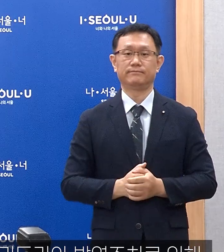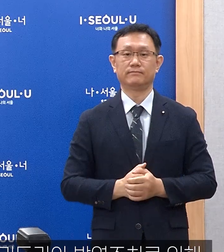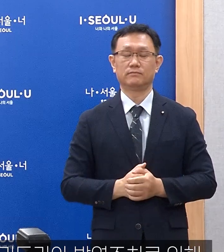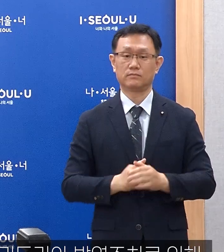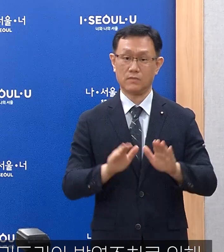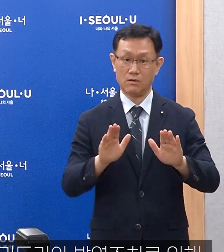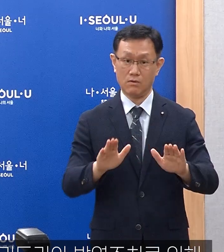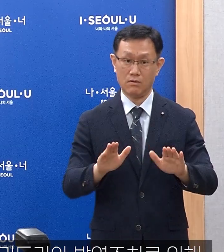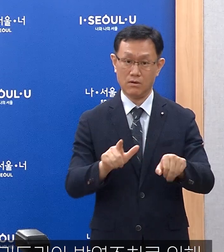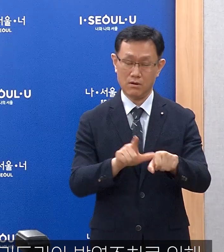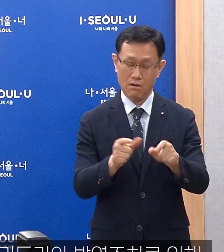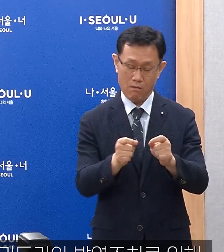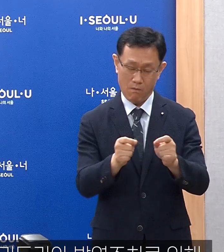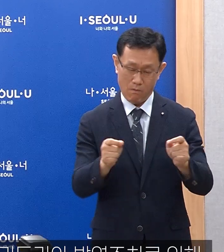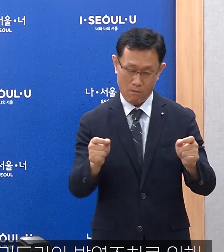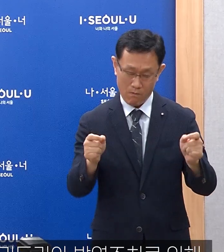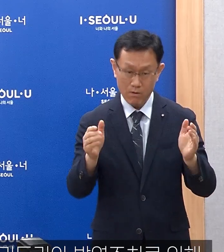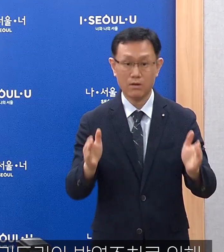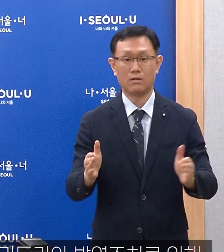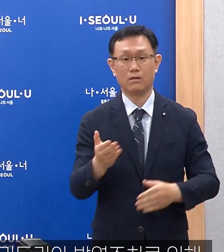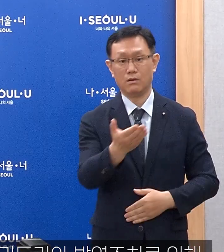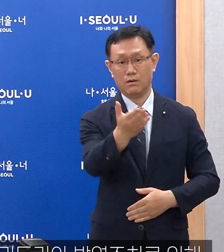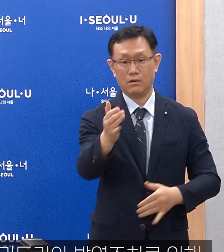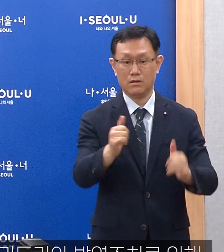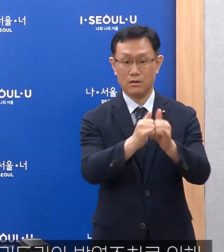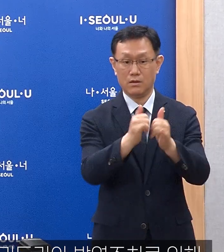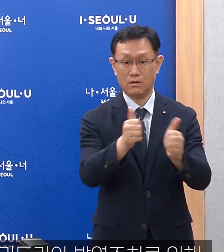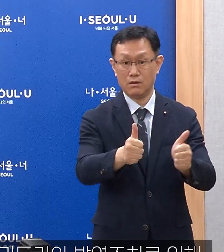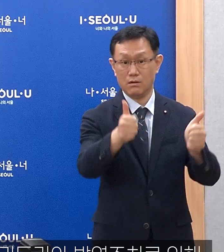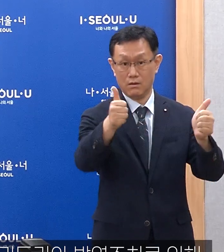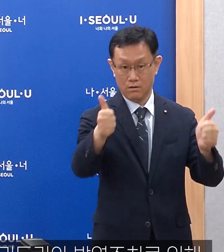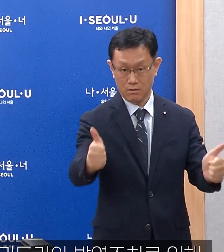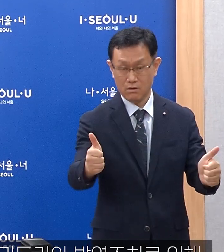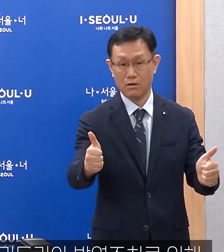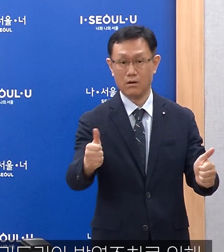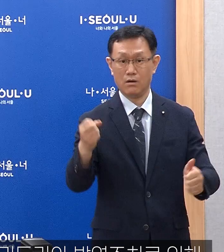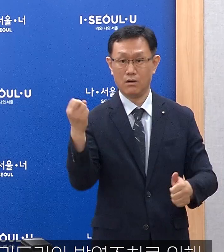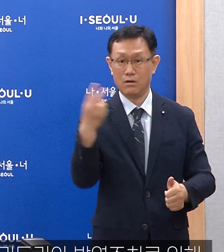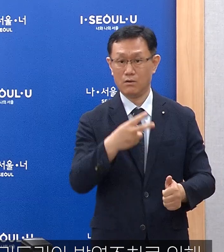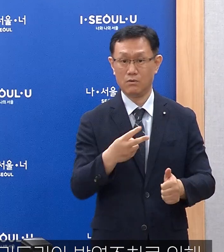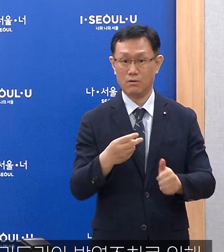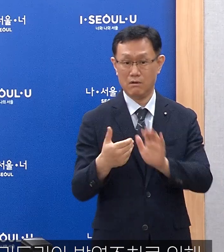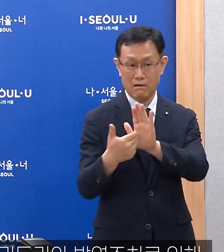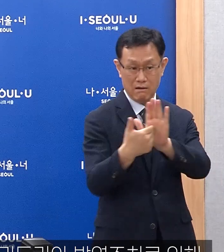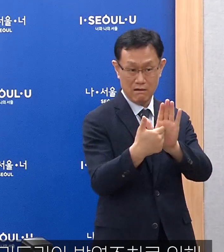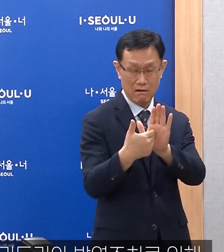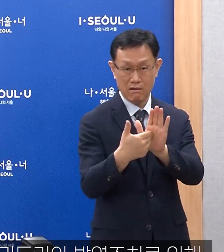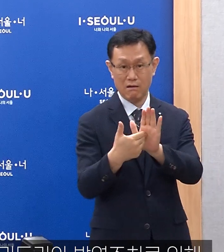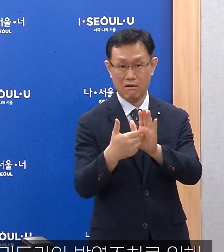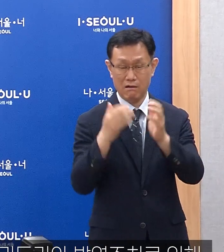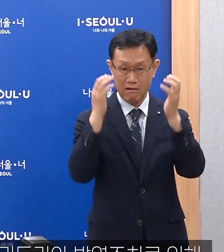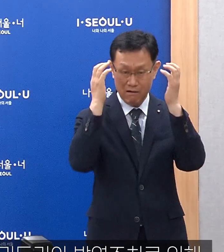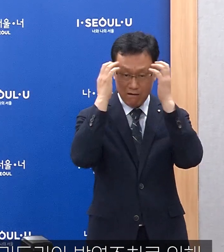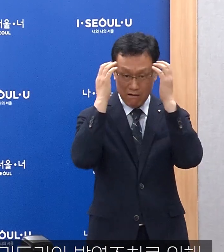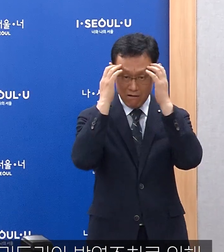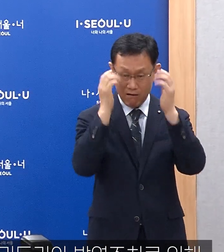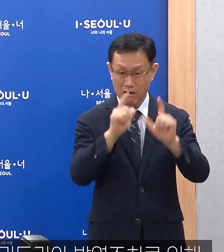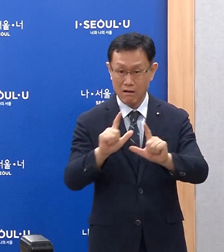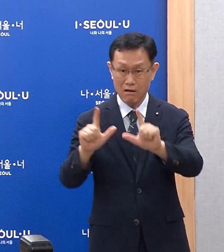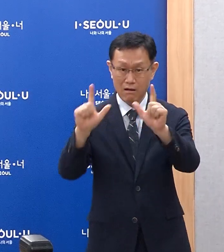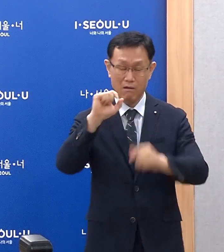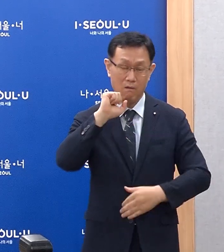오랜 기간 시민 여러분께서는 사회적 거리두기와 방역 조치로 인해 극도의 불편함과 생활고를